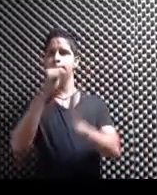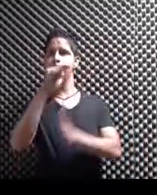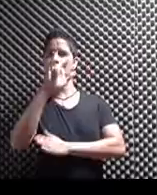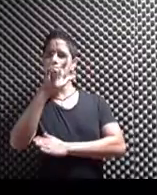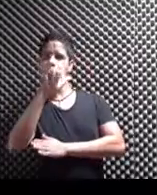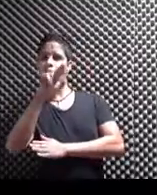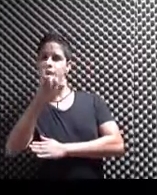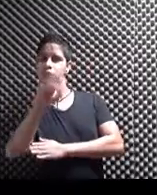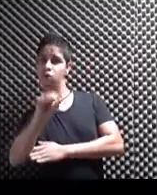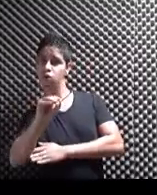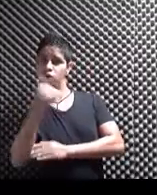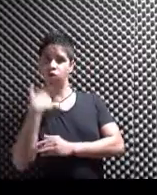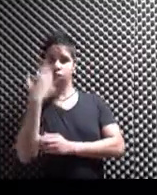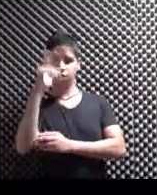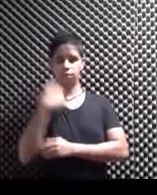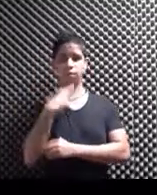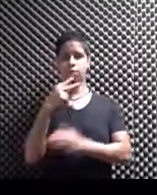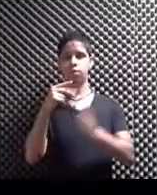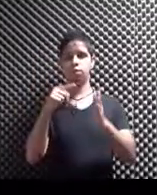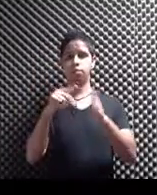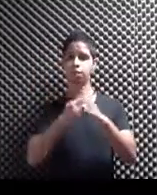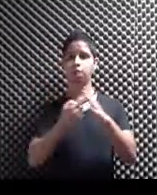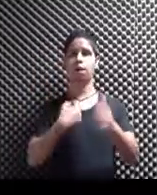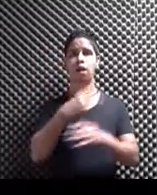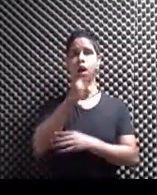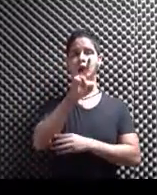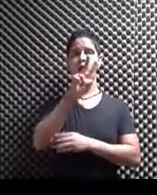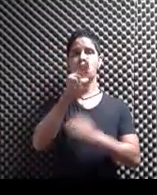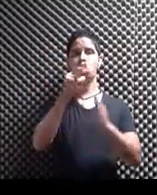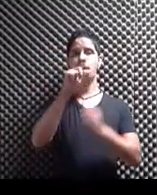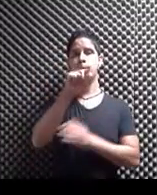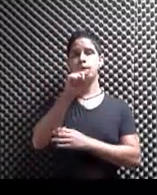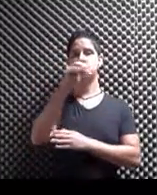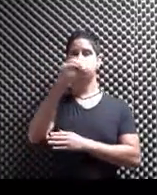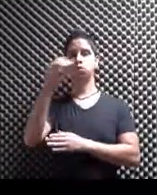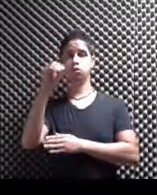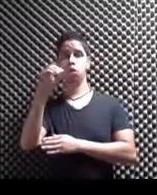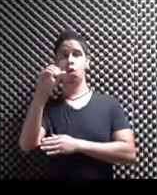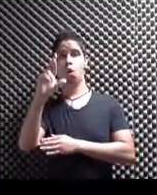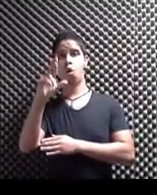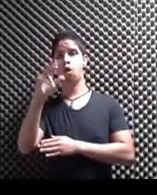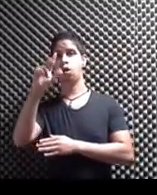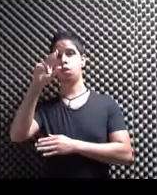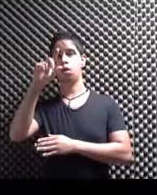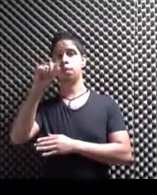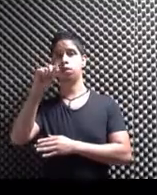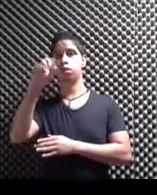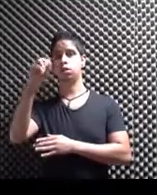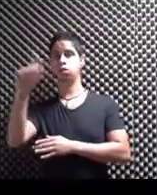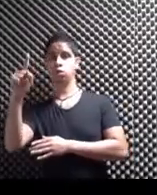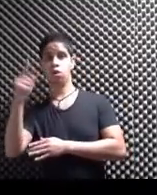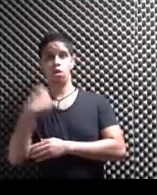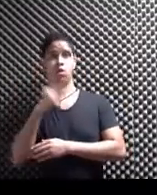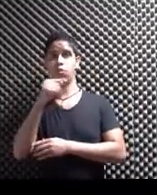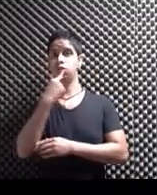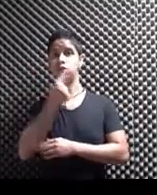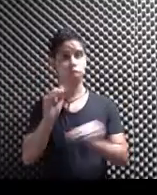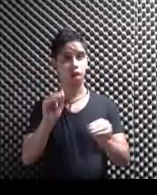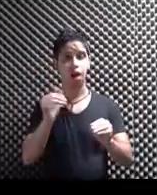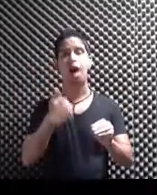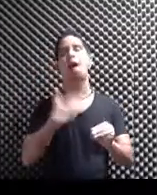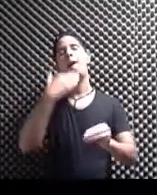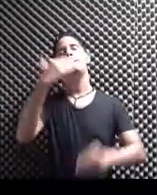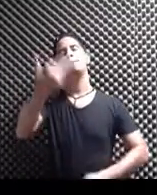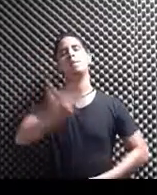gente también había esa confusión. Mira, pero nos hemos saltado, no hemos dicho todavía que, primero que nada, bienvenido a Artefusión. Ah,